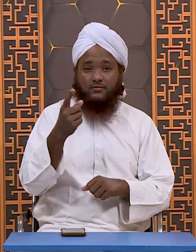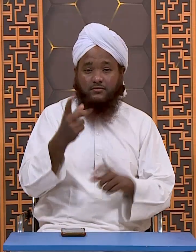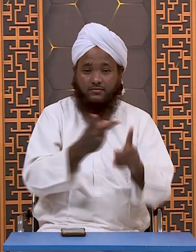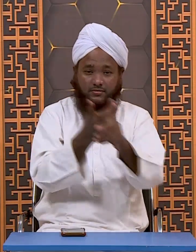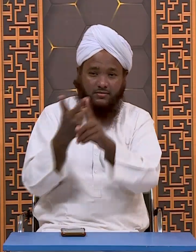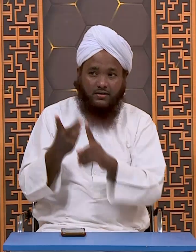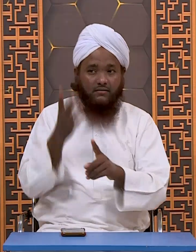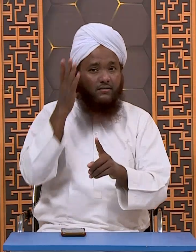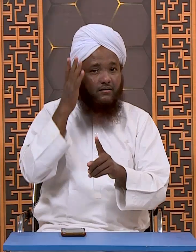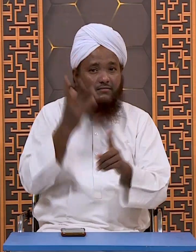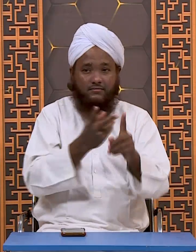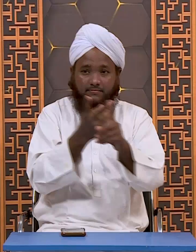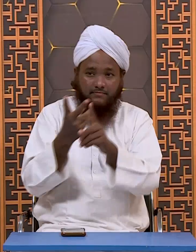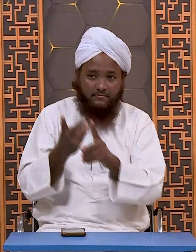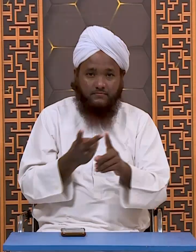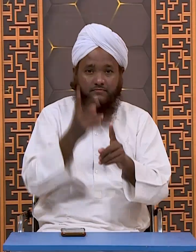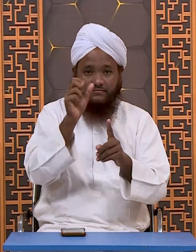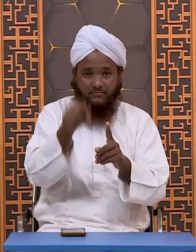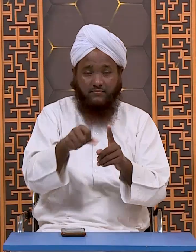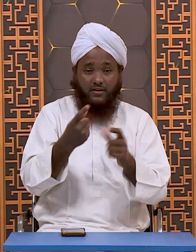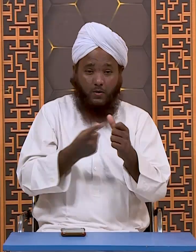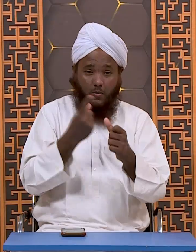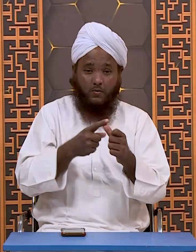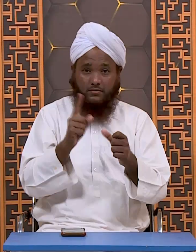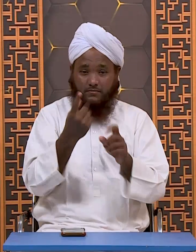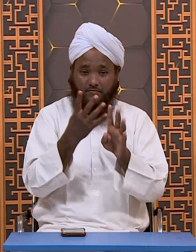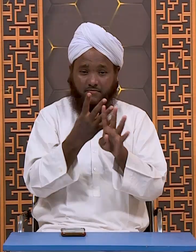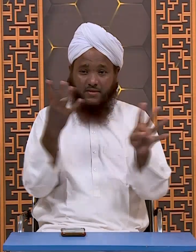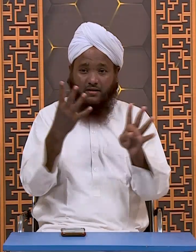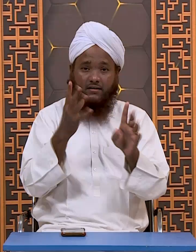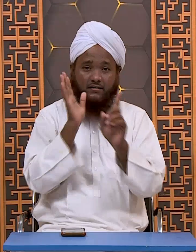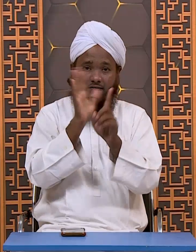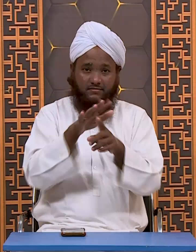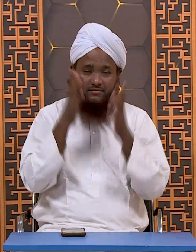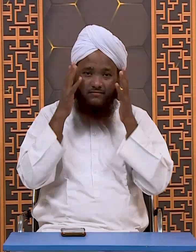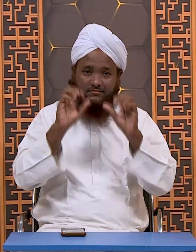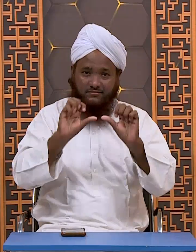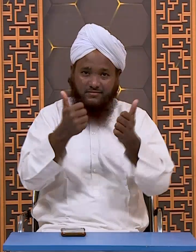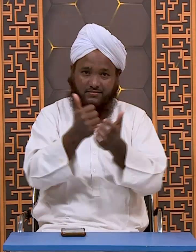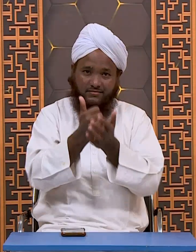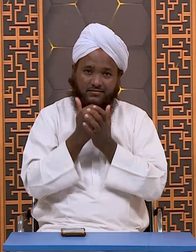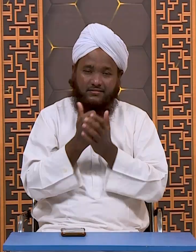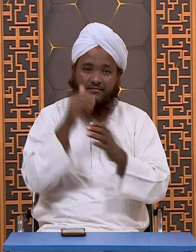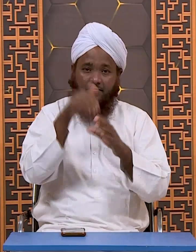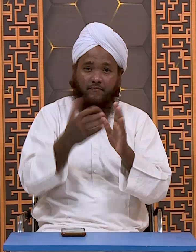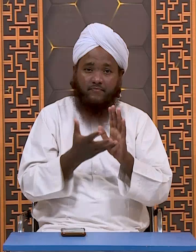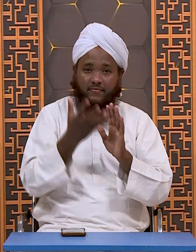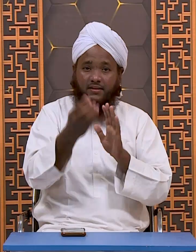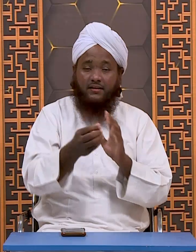دوسروں کو دیتے ہیں، نماز کی دعوت دیتے ہیں، وہ خود تکبیر اولیٰ پانے کا عادی بن جاتا ہے۔ سبحان اللہ، تکبیر اولیٰ کی بھی فضیلت سنیں، اللہ